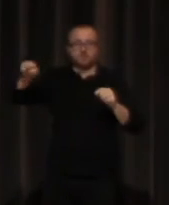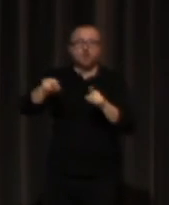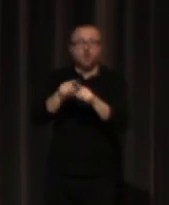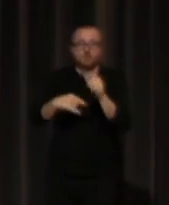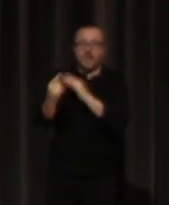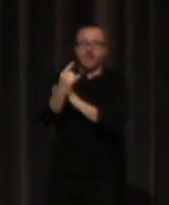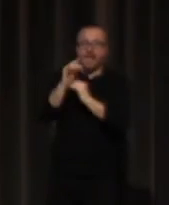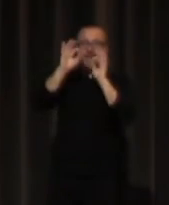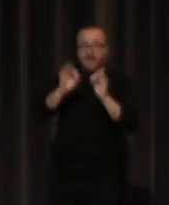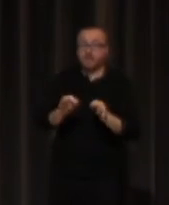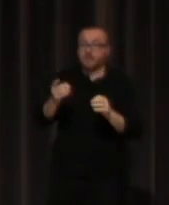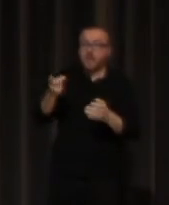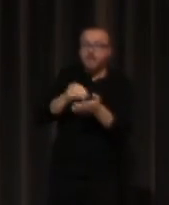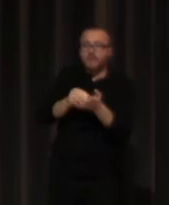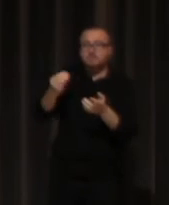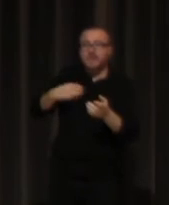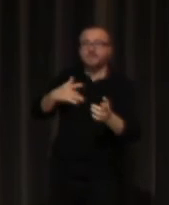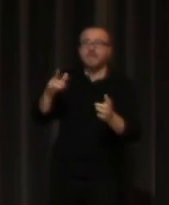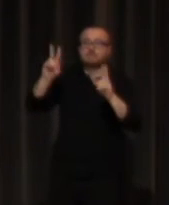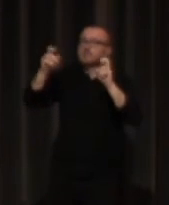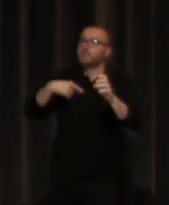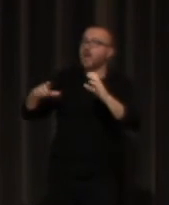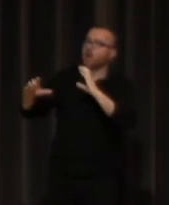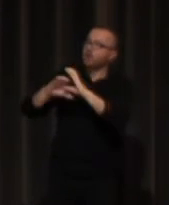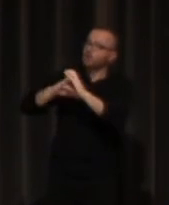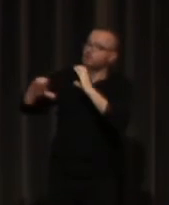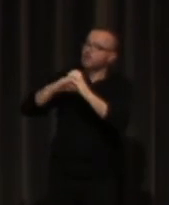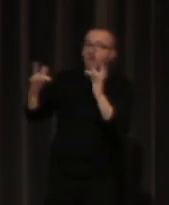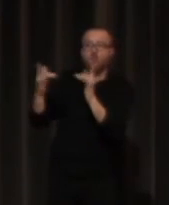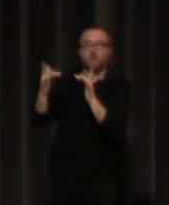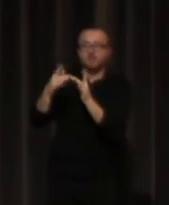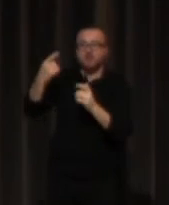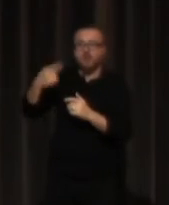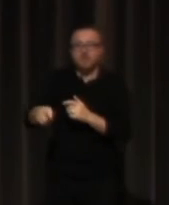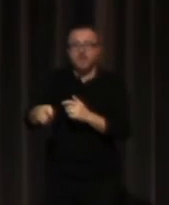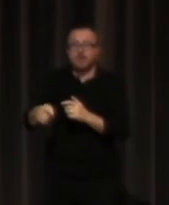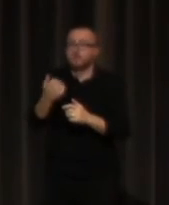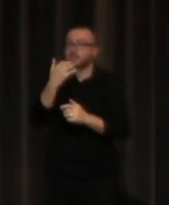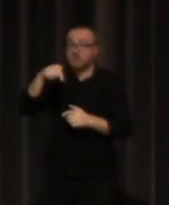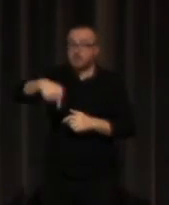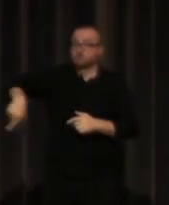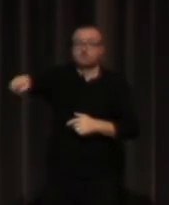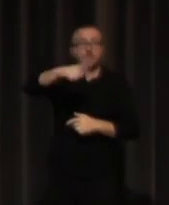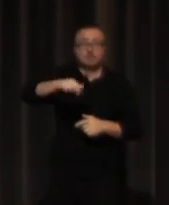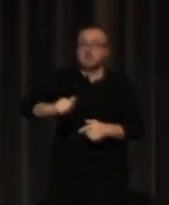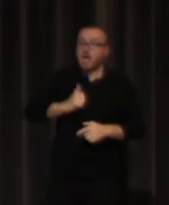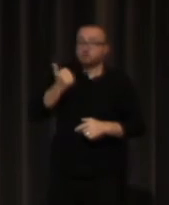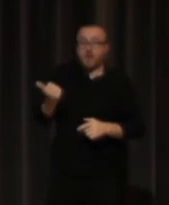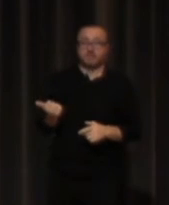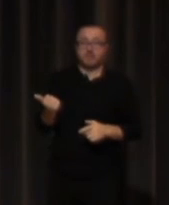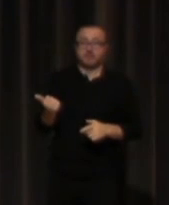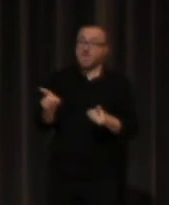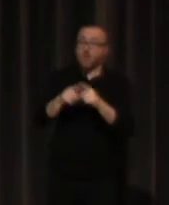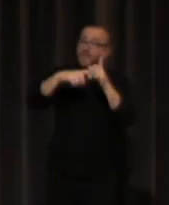que realment allò que ens connecta a tots que som ara aquí seria la casualitat de trobar-nos ara i aquí en